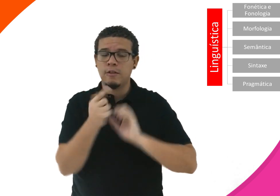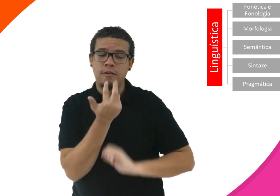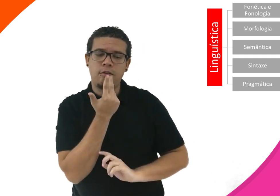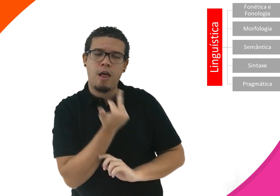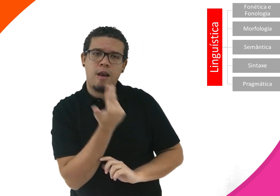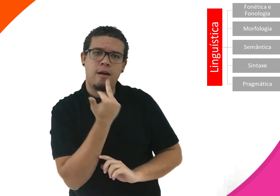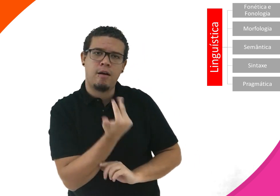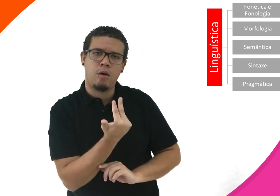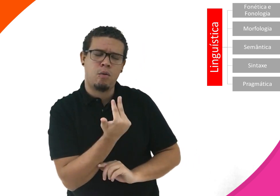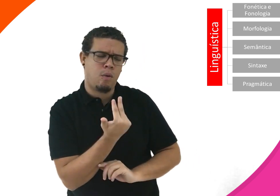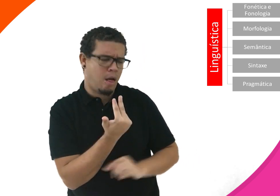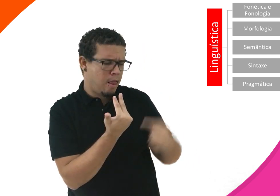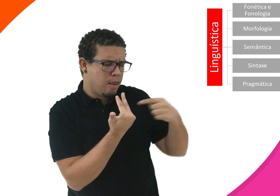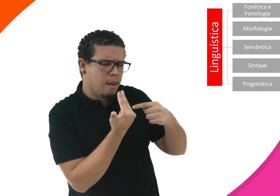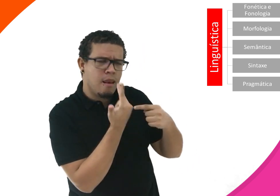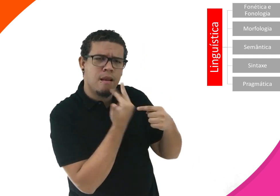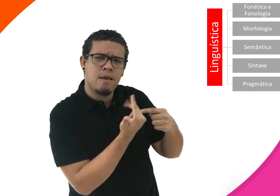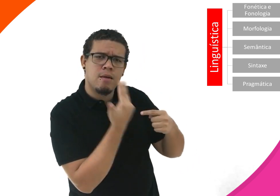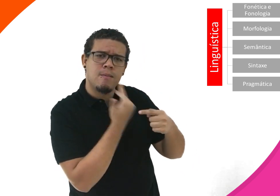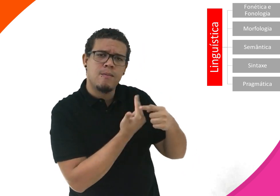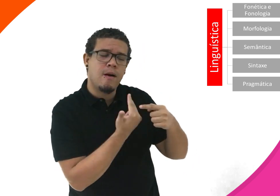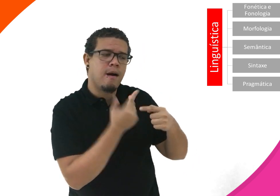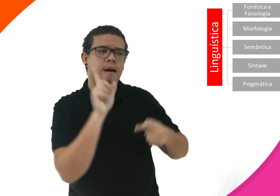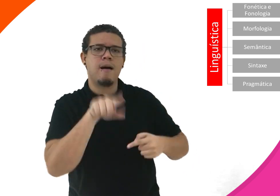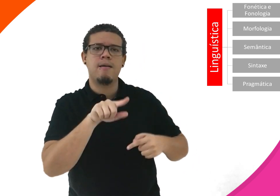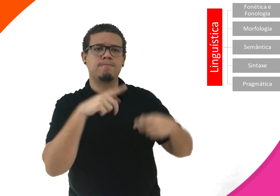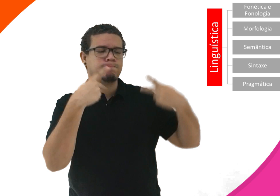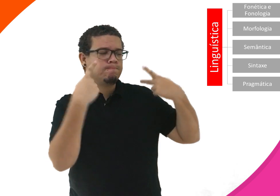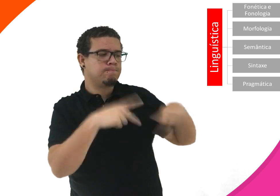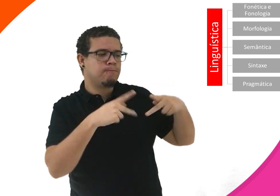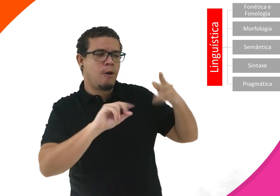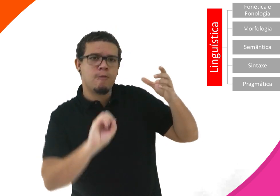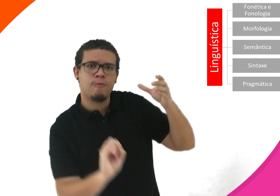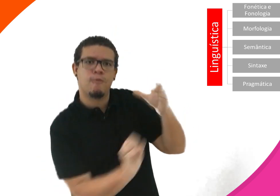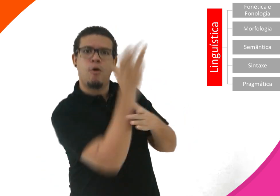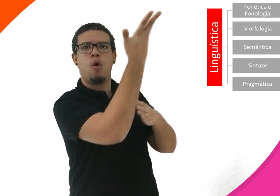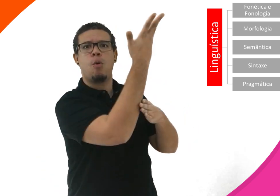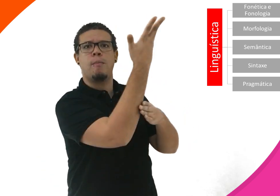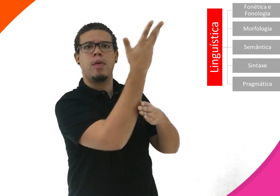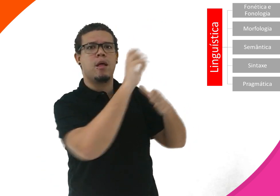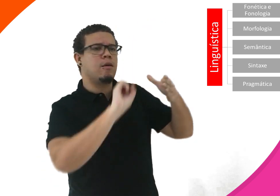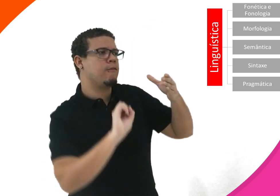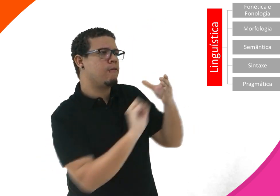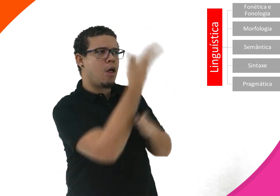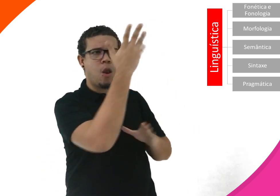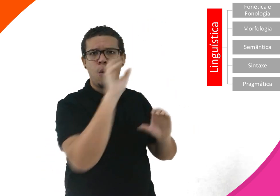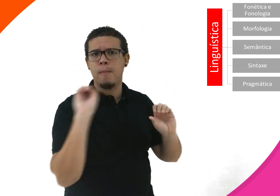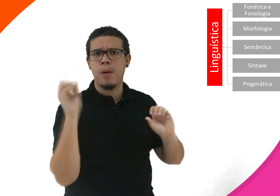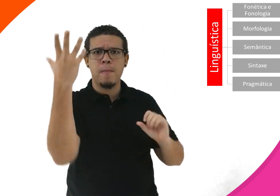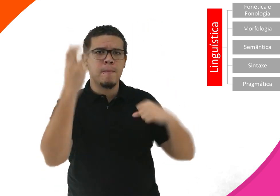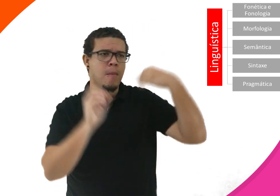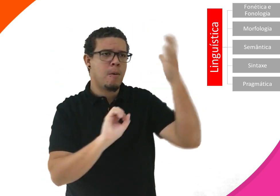Sim, o estudo científico das línguas. Línguas? Sim, a